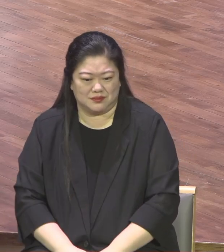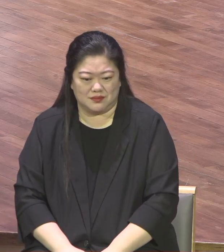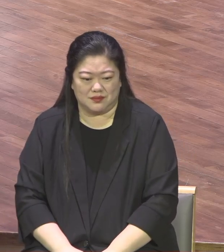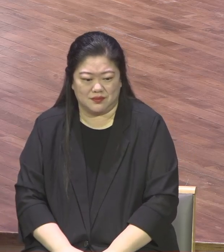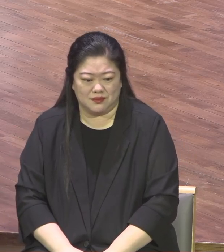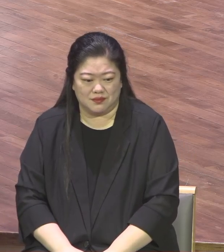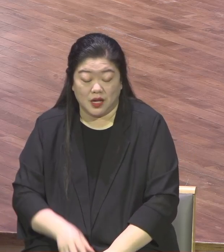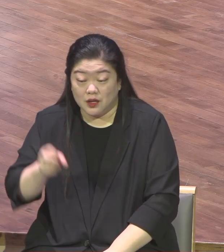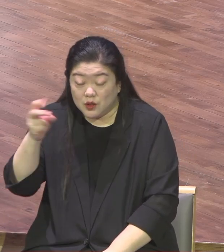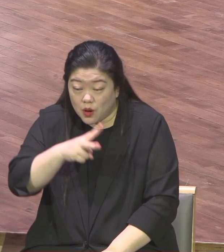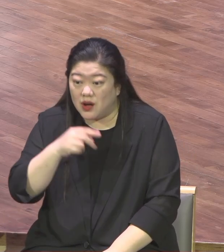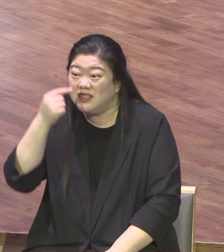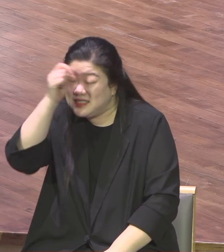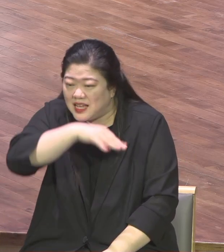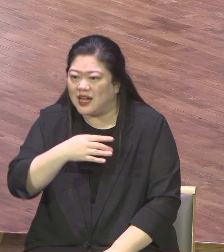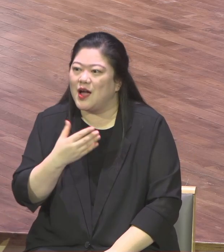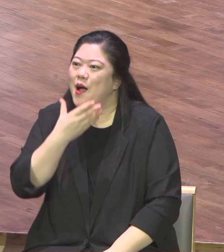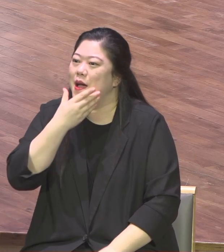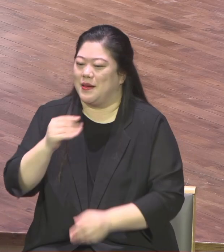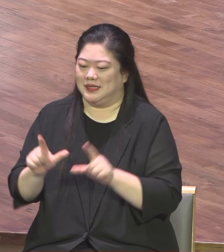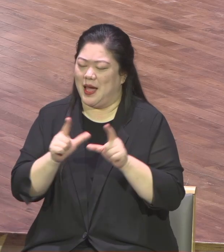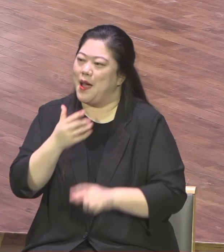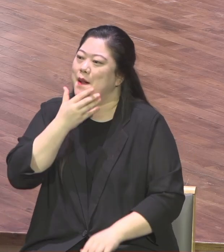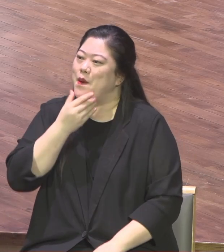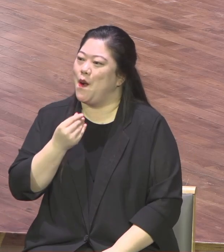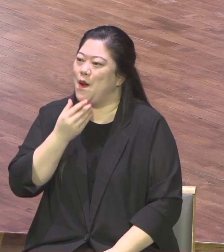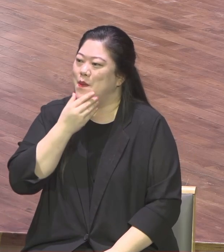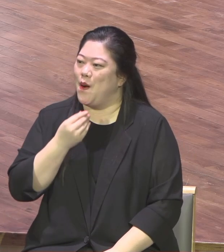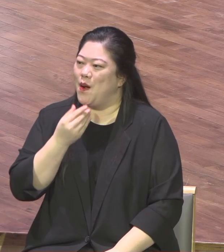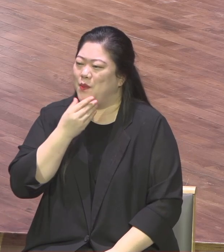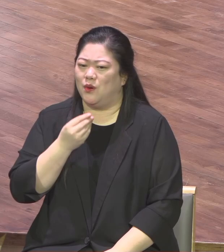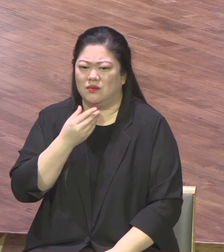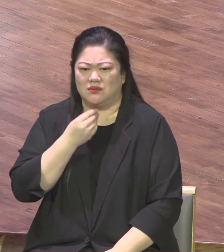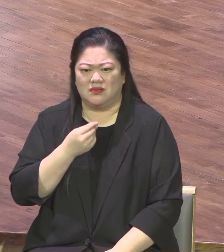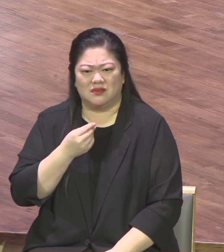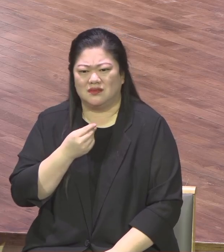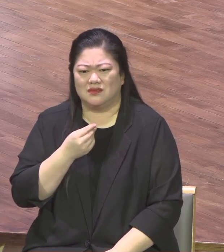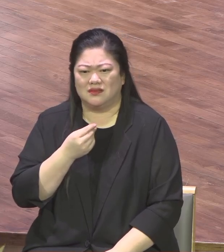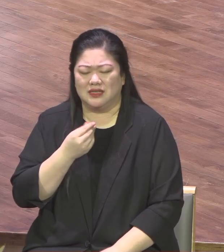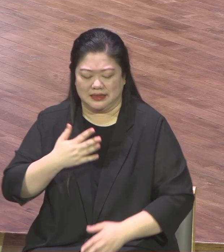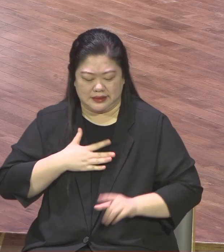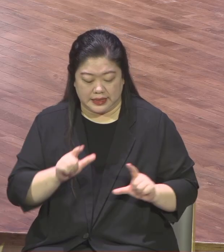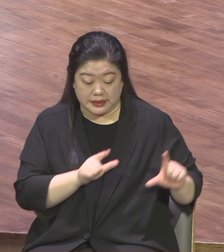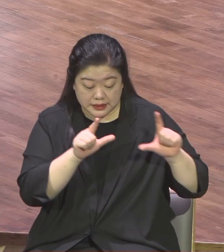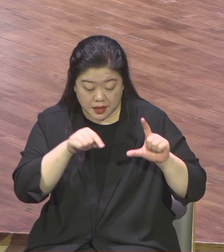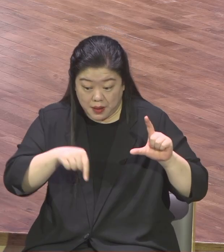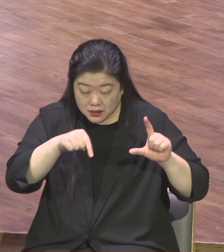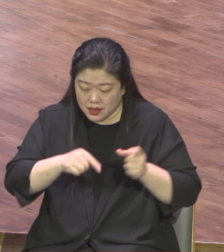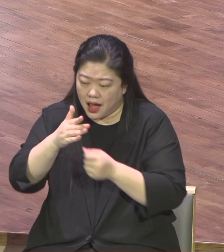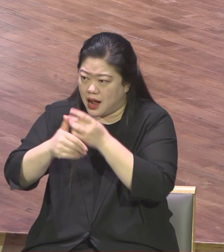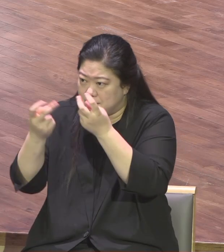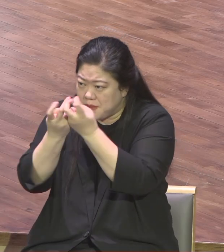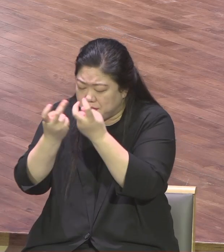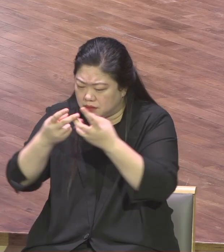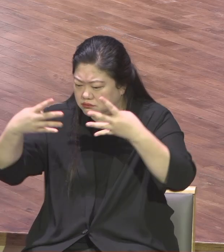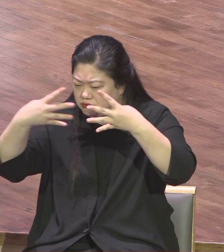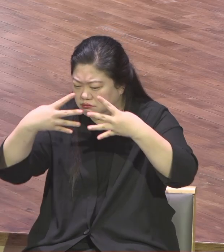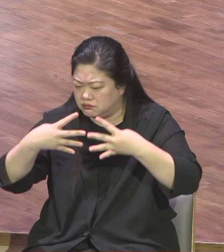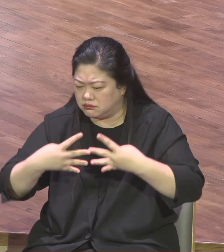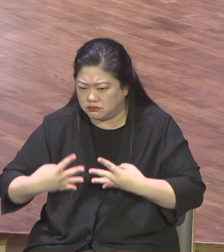사실적으로 구체적으로 실제적으로 적용되어지는, 내 것이 되어지는 그런 체험이 있기를 바랍니다.